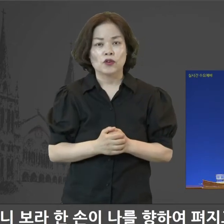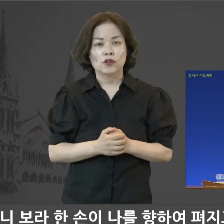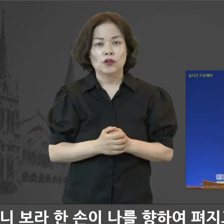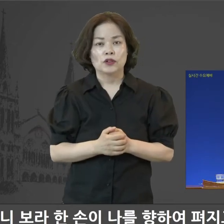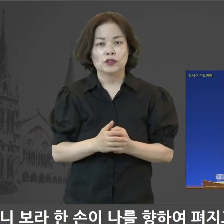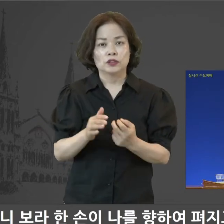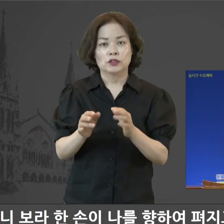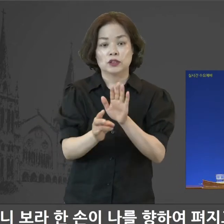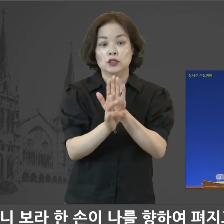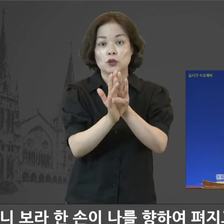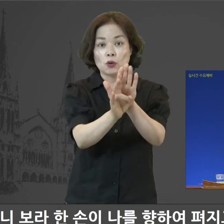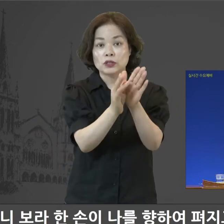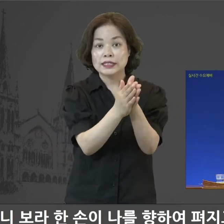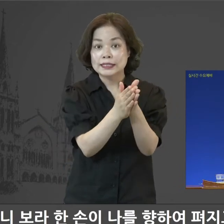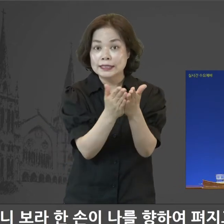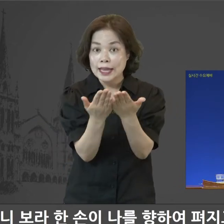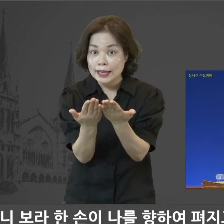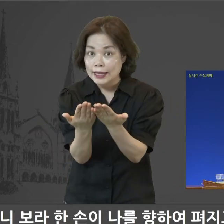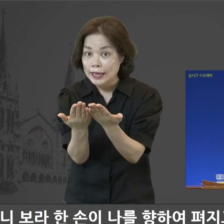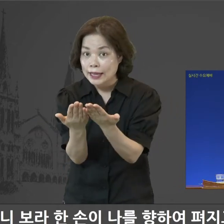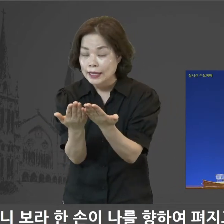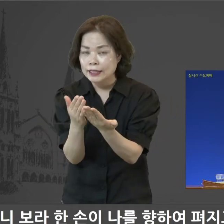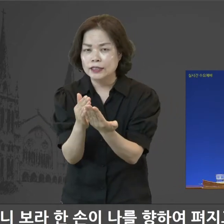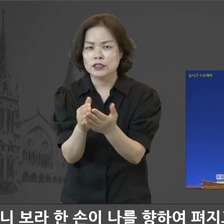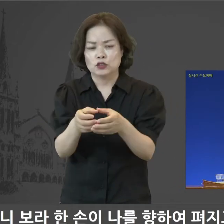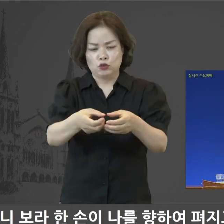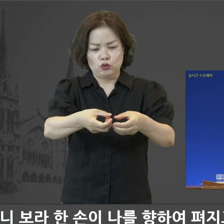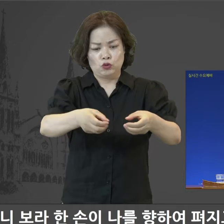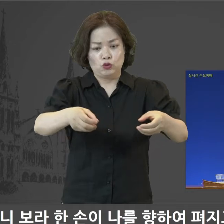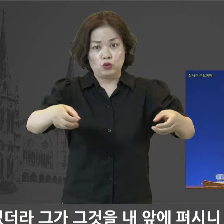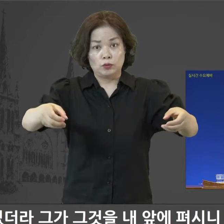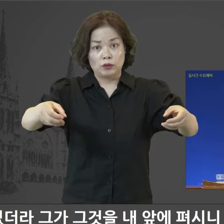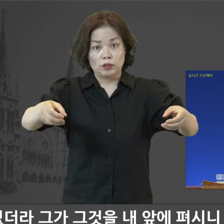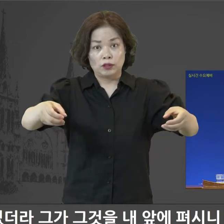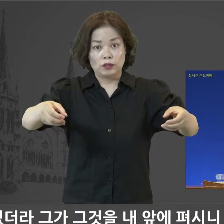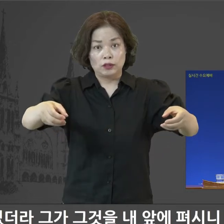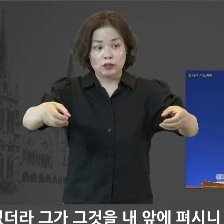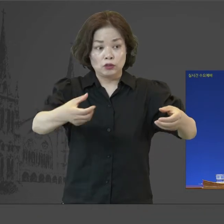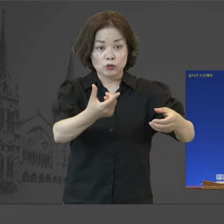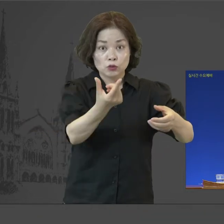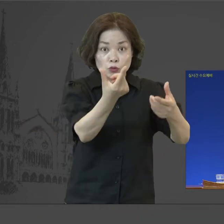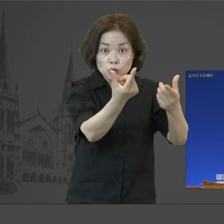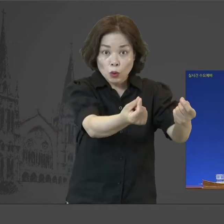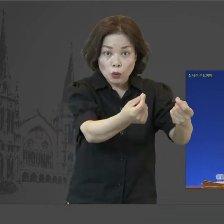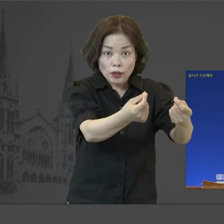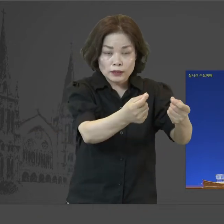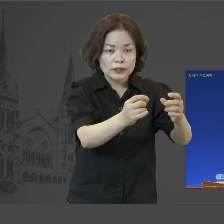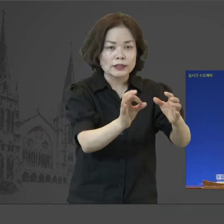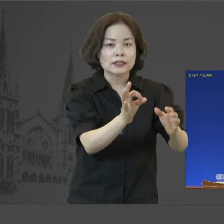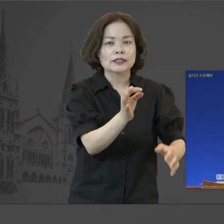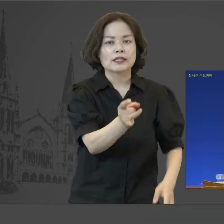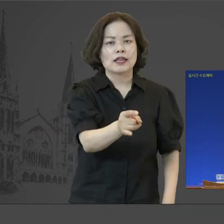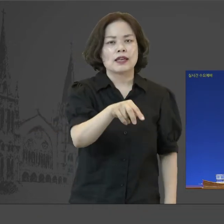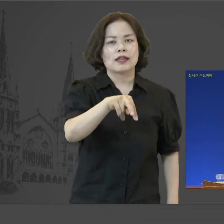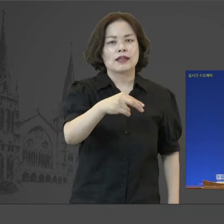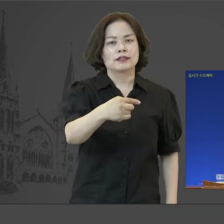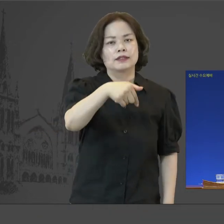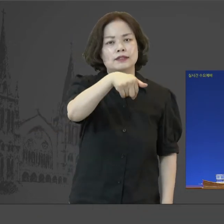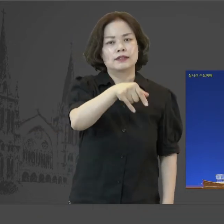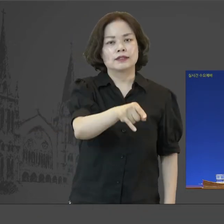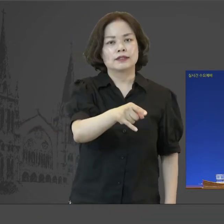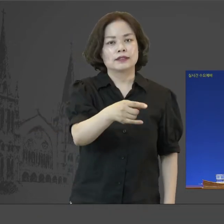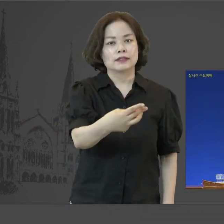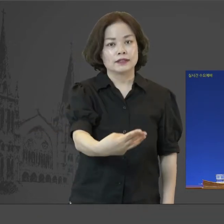자, 요한계시록에 나오는 이 두루마리와 똑같은 두루마리가 에스겔에 등장을